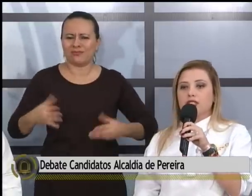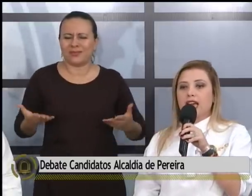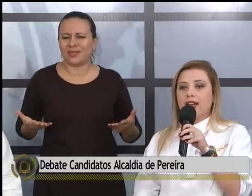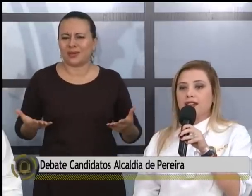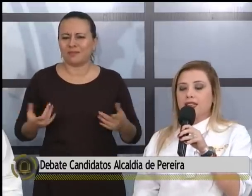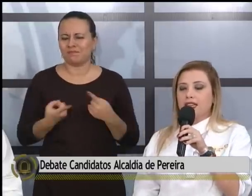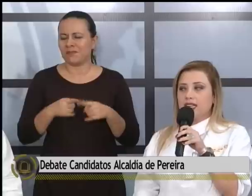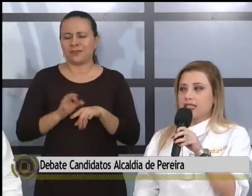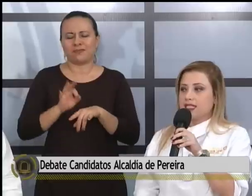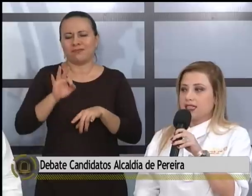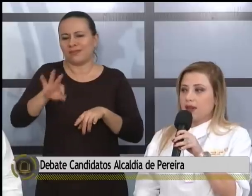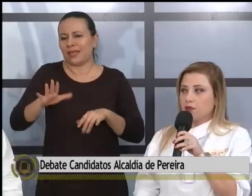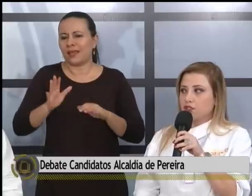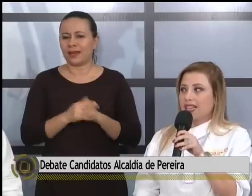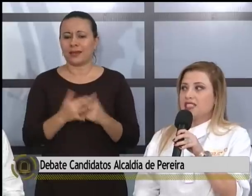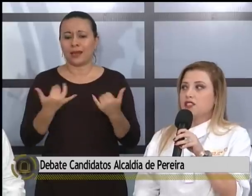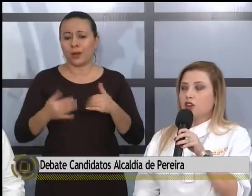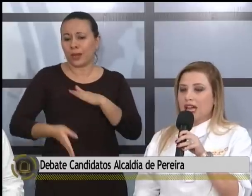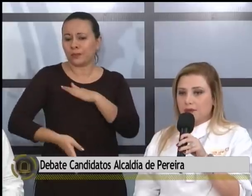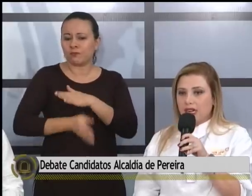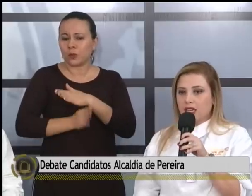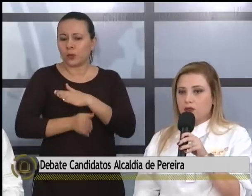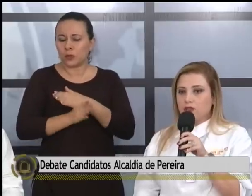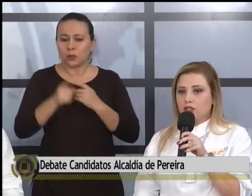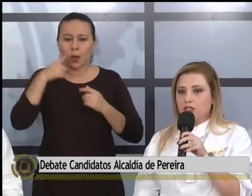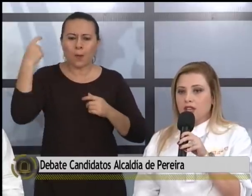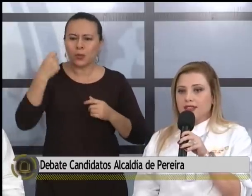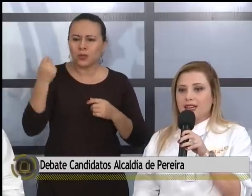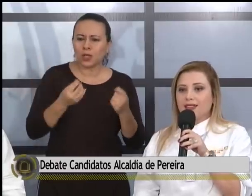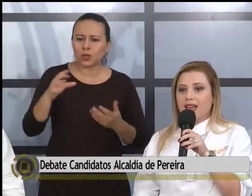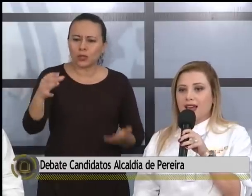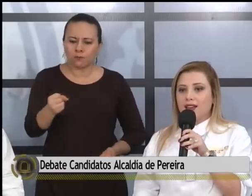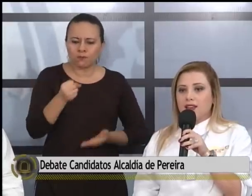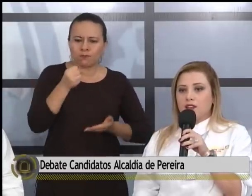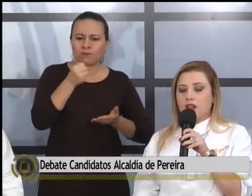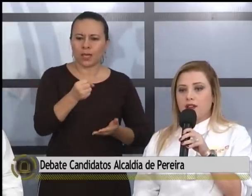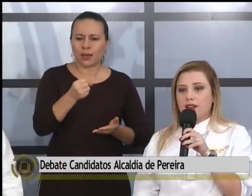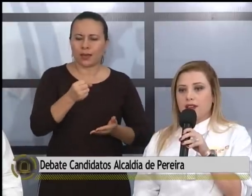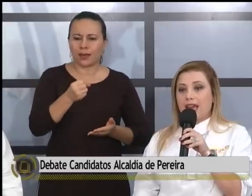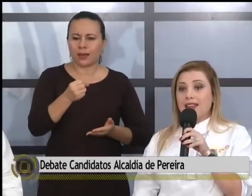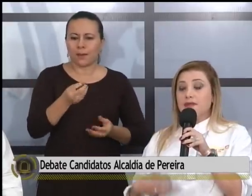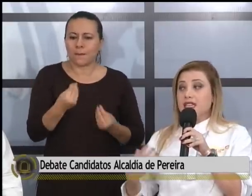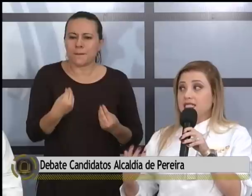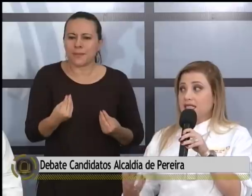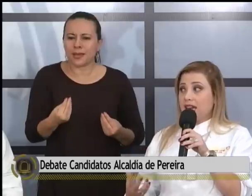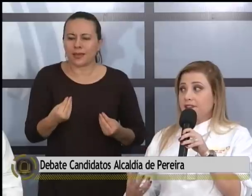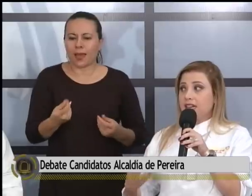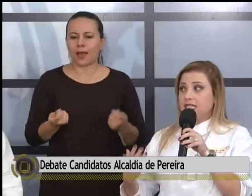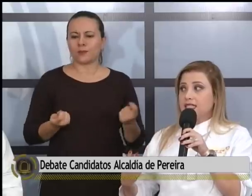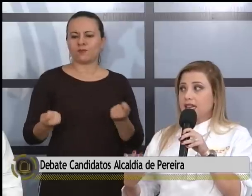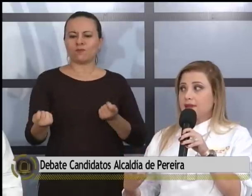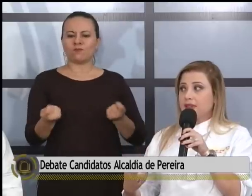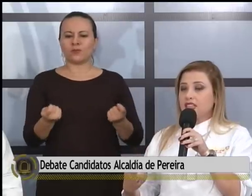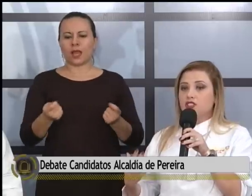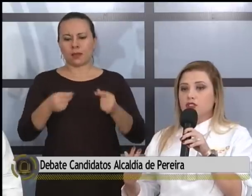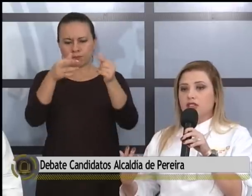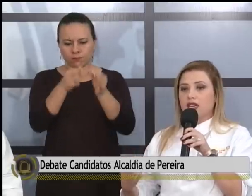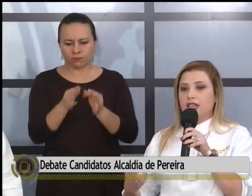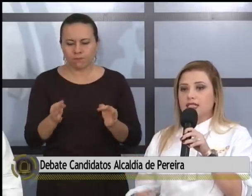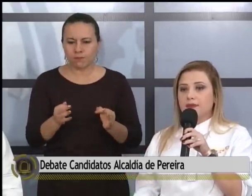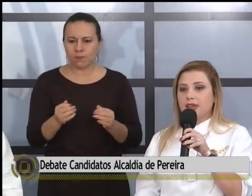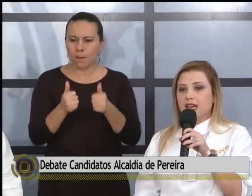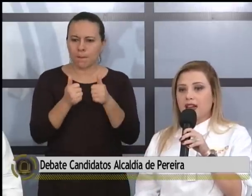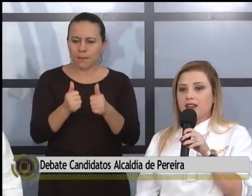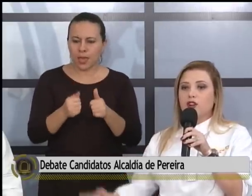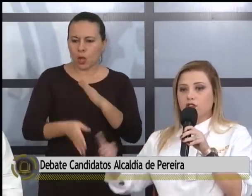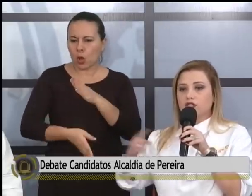hecho está, y necesitamos gestionar más recursos, tratar de administrar financieramente y sostener